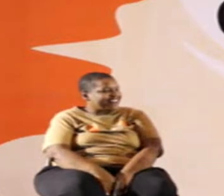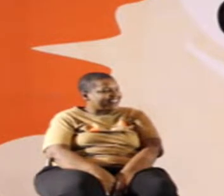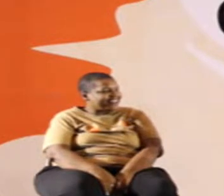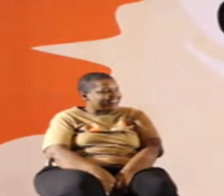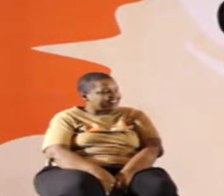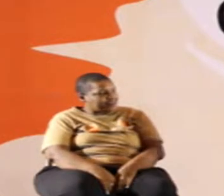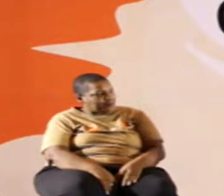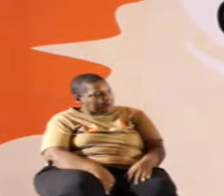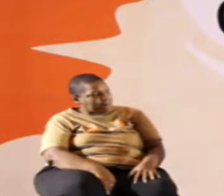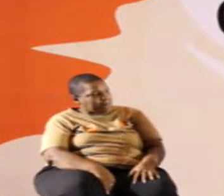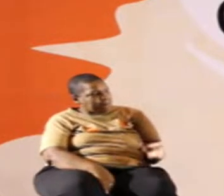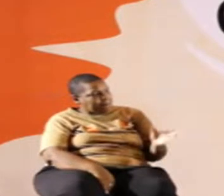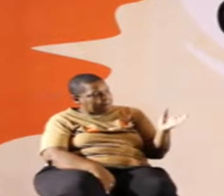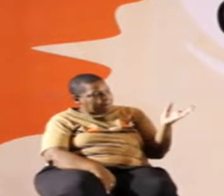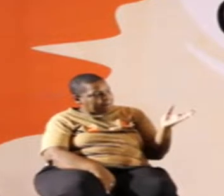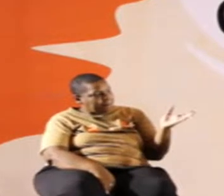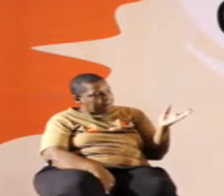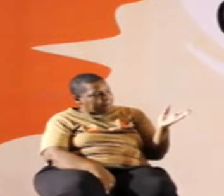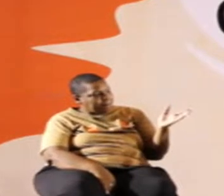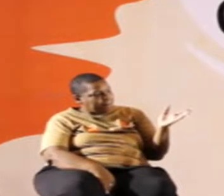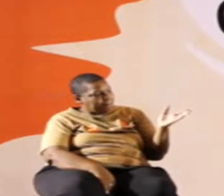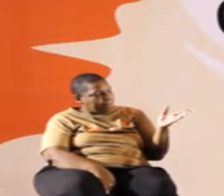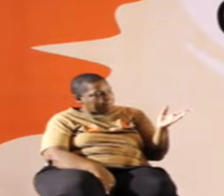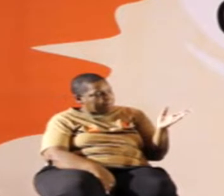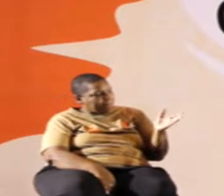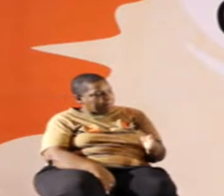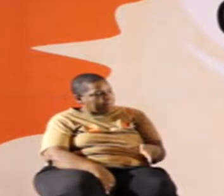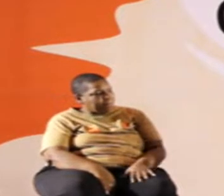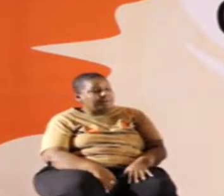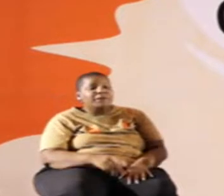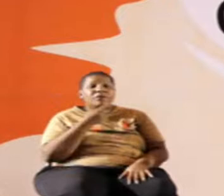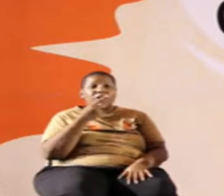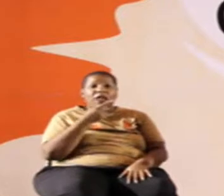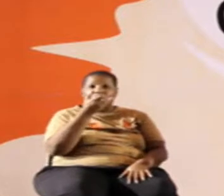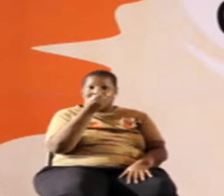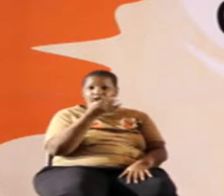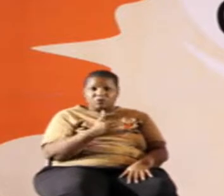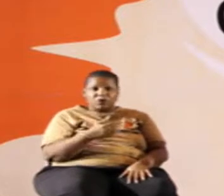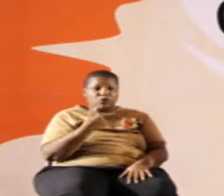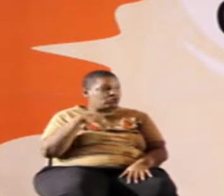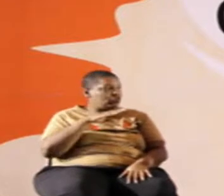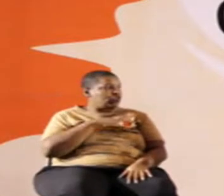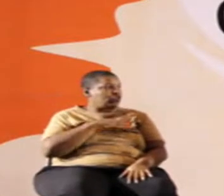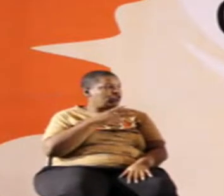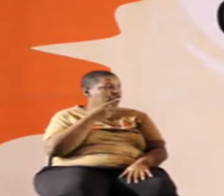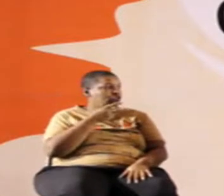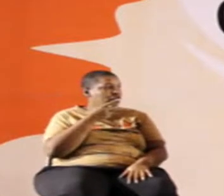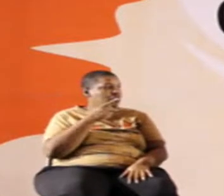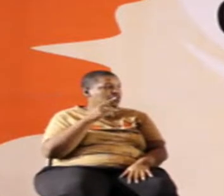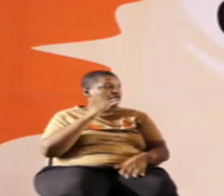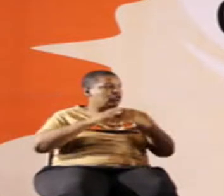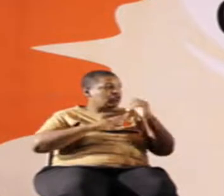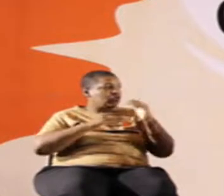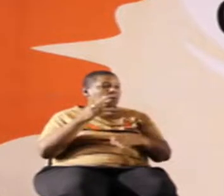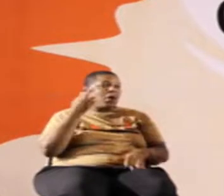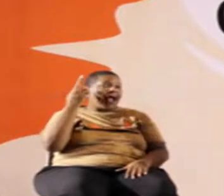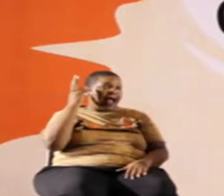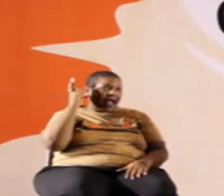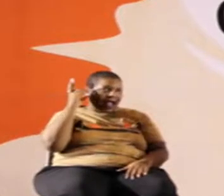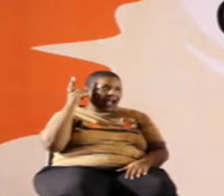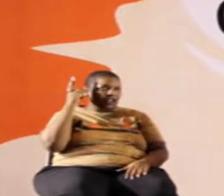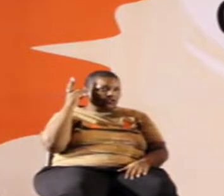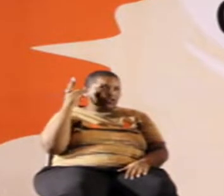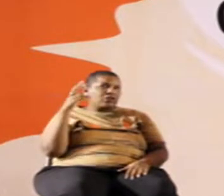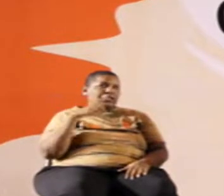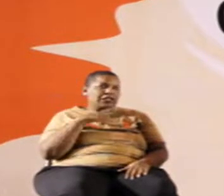aqui. Gente, depois aí, como a Juliana falou muito assim do papel do rádio, né, de onde